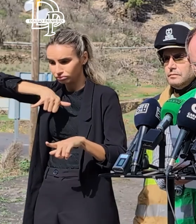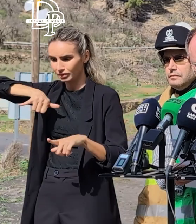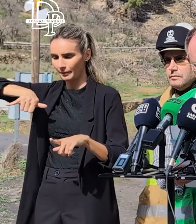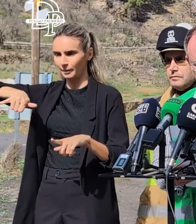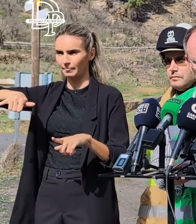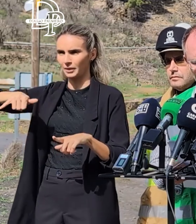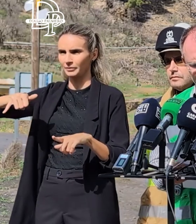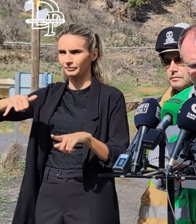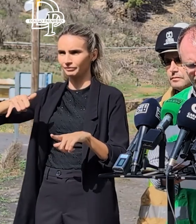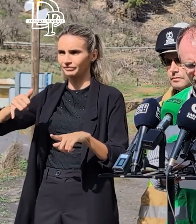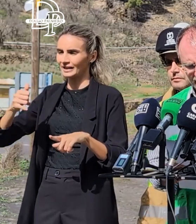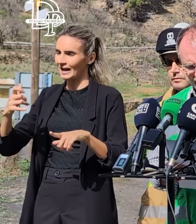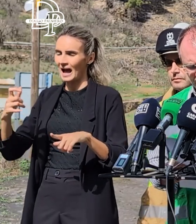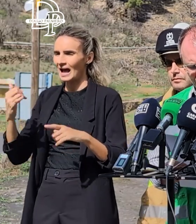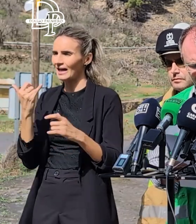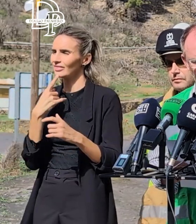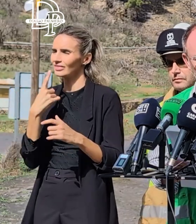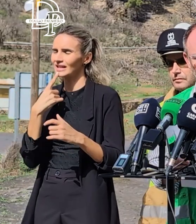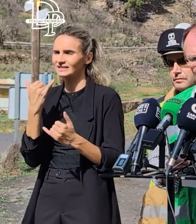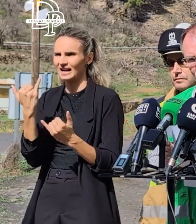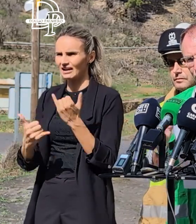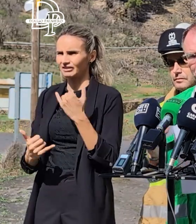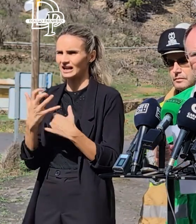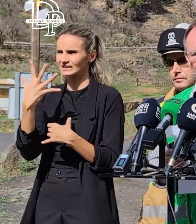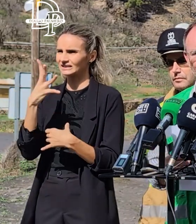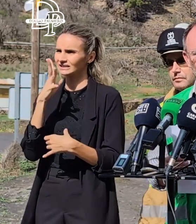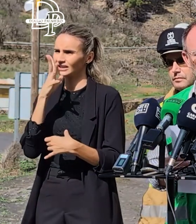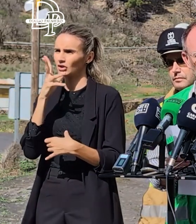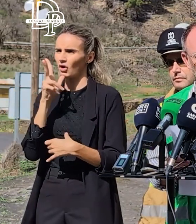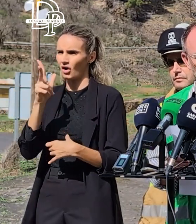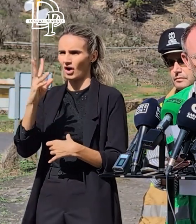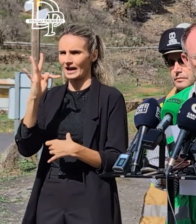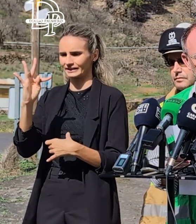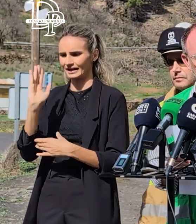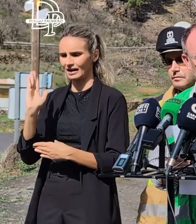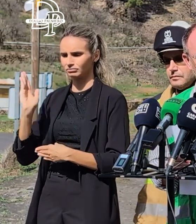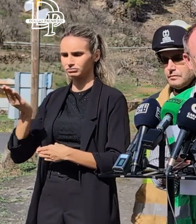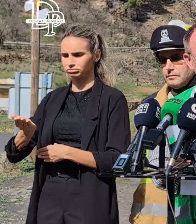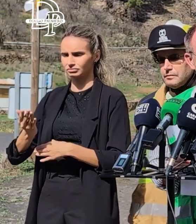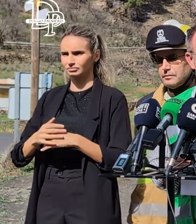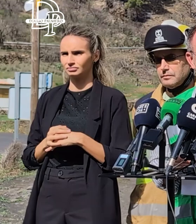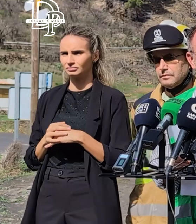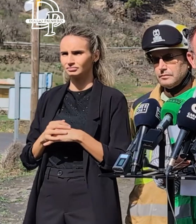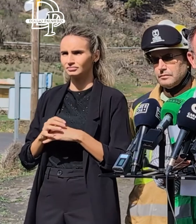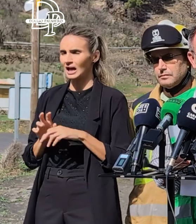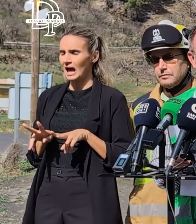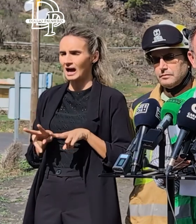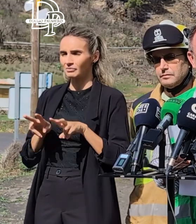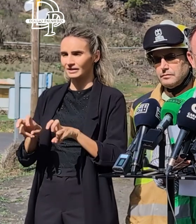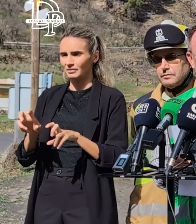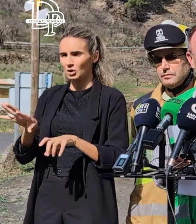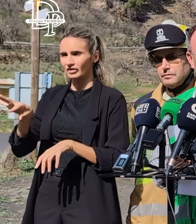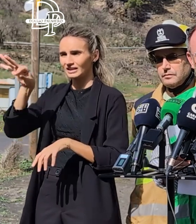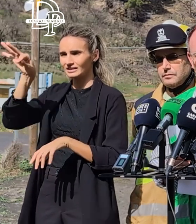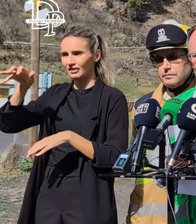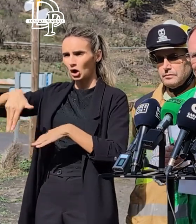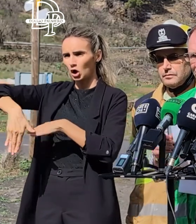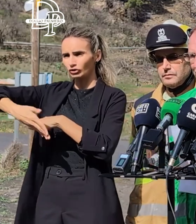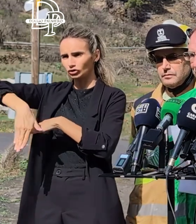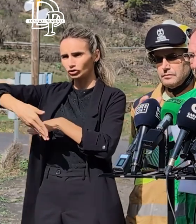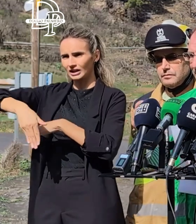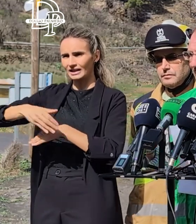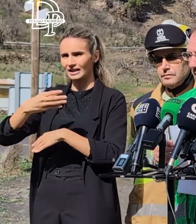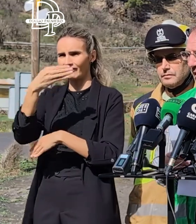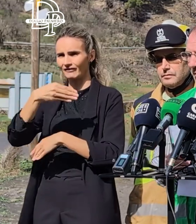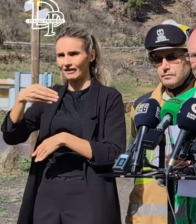nos dejan en 5 hectáreas la afección en el territorio. En un primer momento se decidió evacuar la calle del barrial de arriba